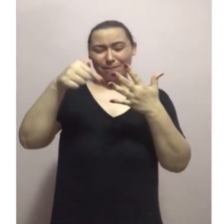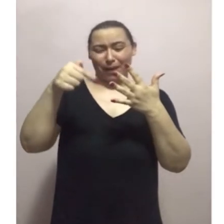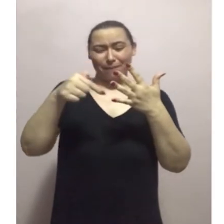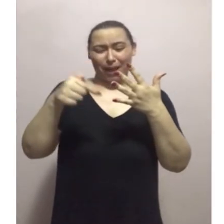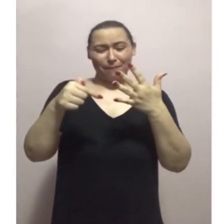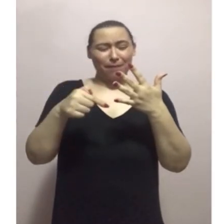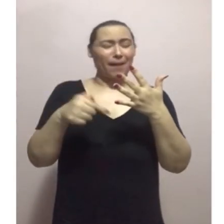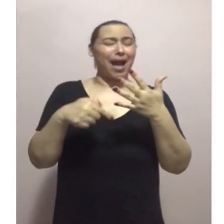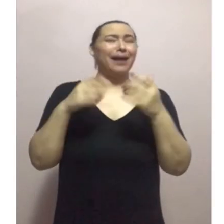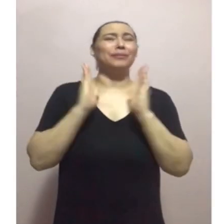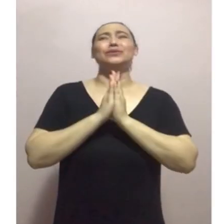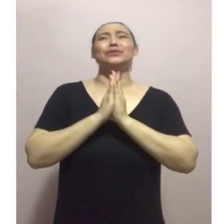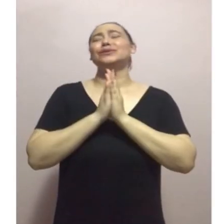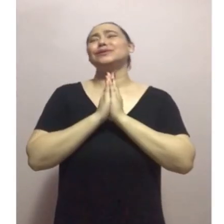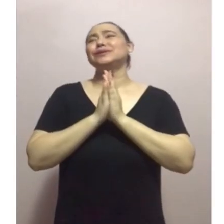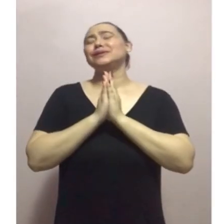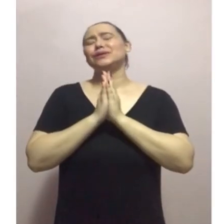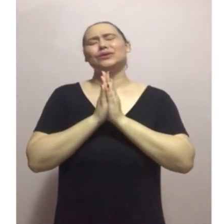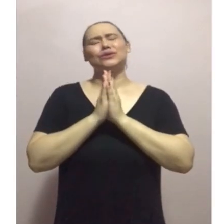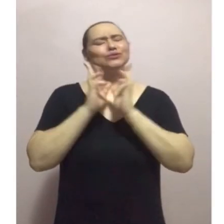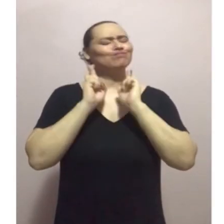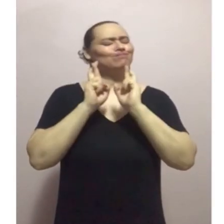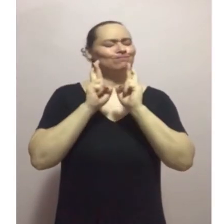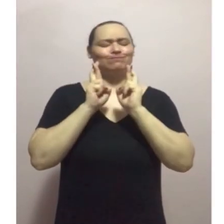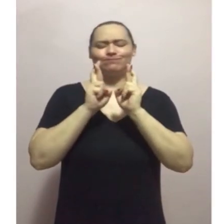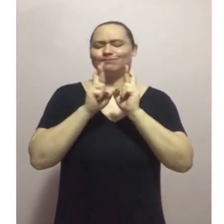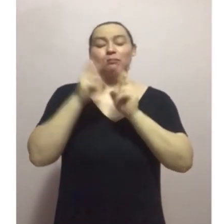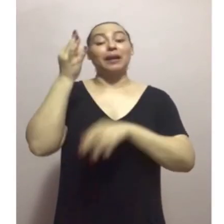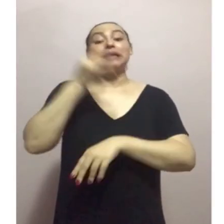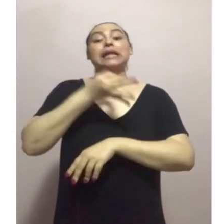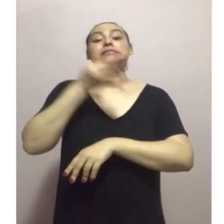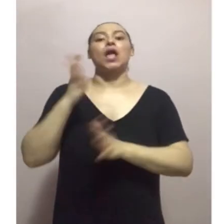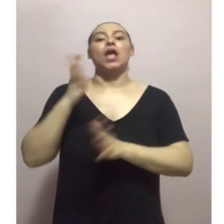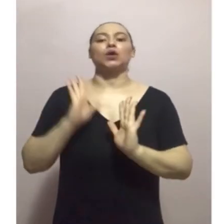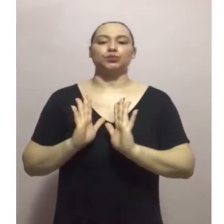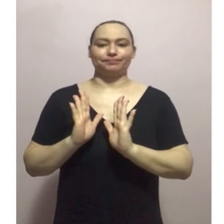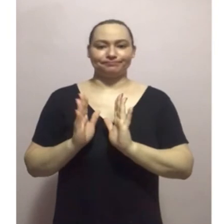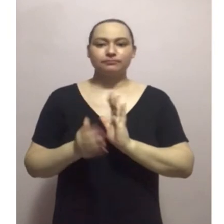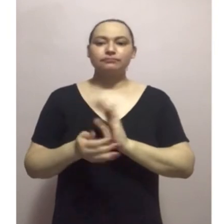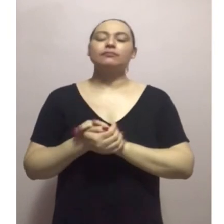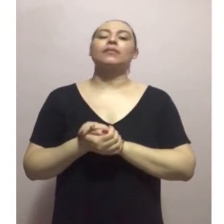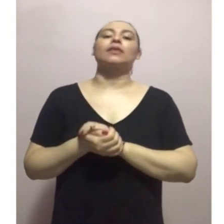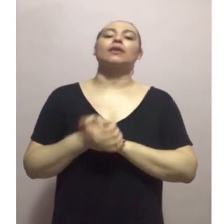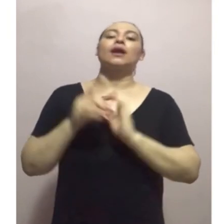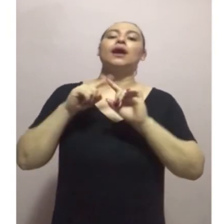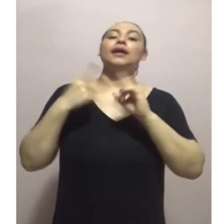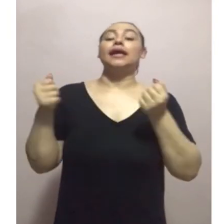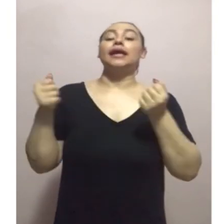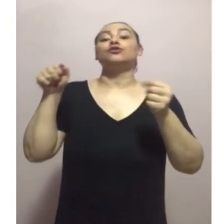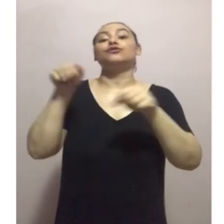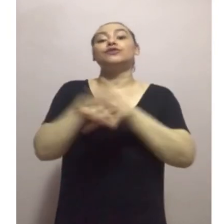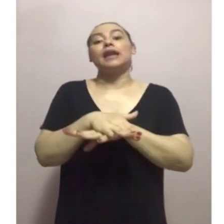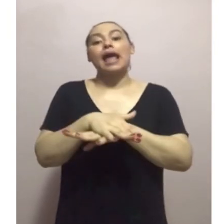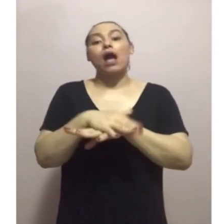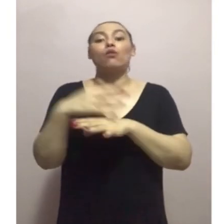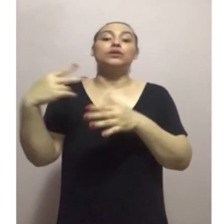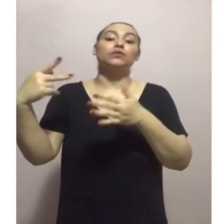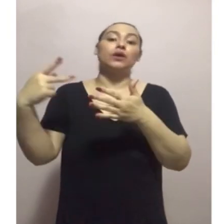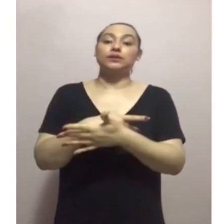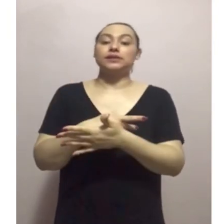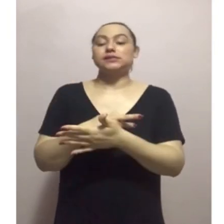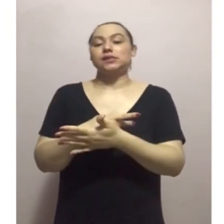dias, né? Assim, né? Nossa, vai dar certo, sabe? Todo mundo rezando para dar certo. No final,